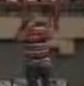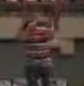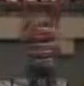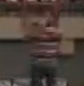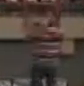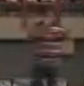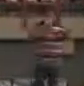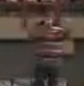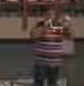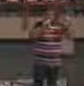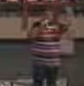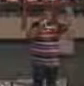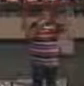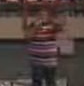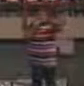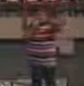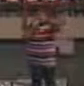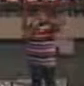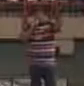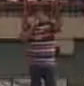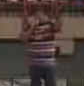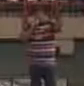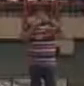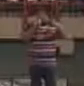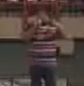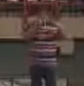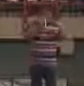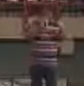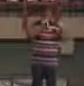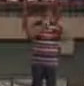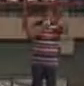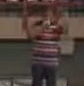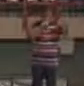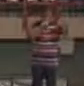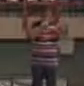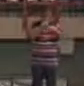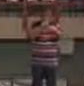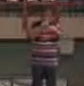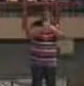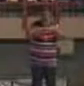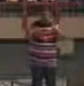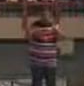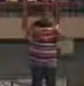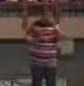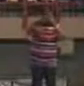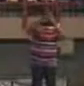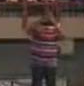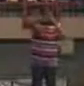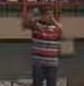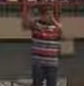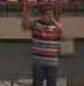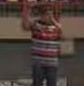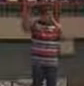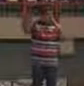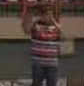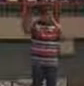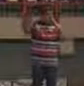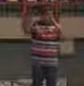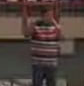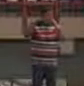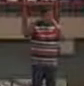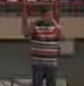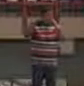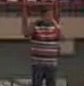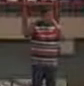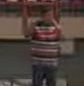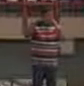aparecendo. Moda é o que está muita gente usando, é ou não é? Moda é o que está quase todo mundo usando. Moda é o que tem mais à nossa vista,